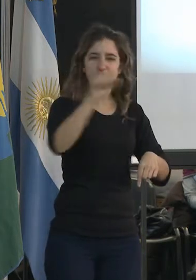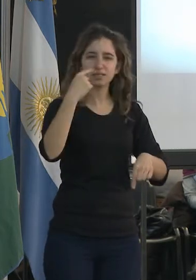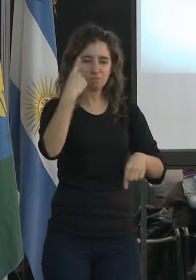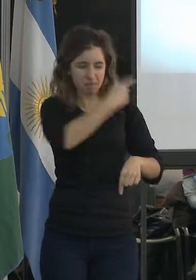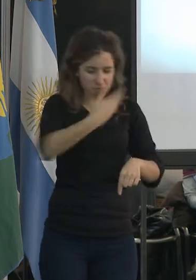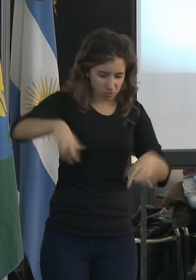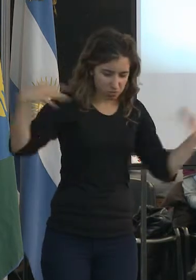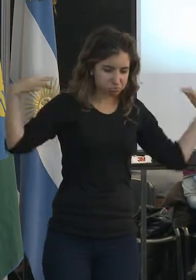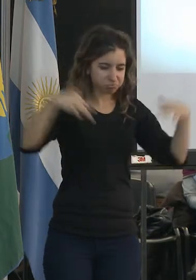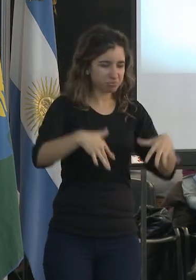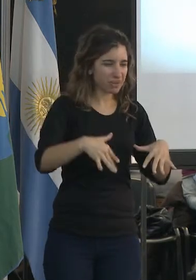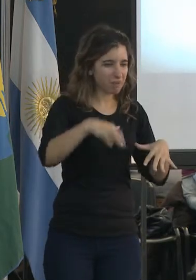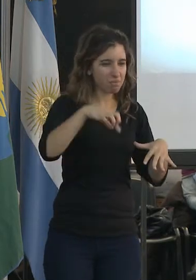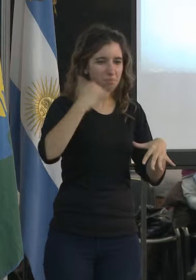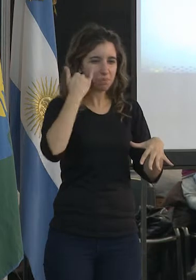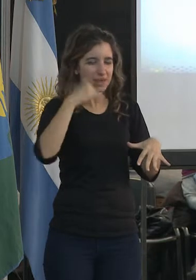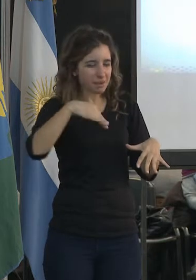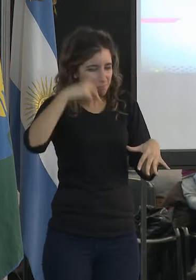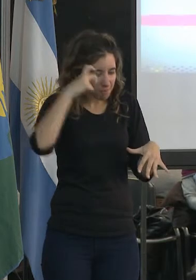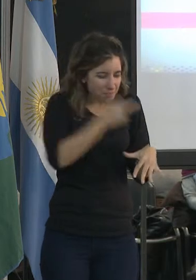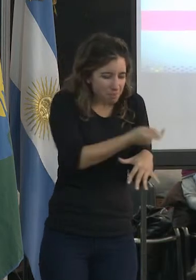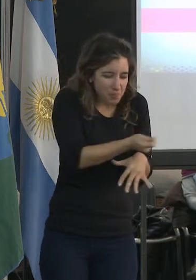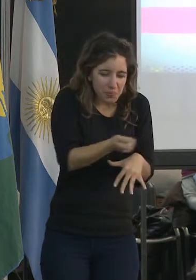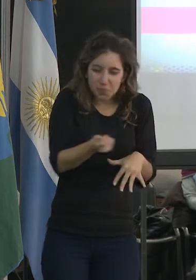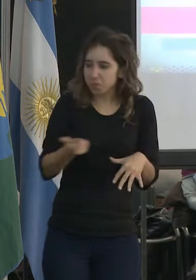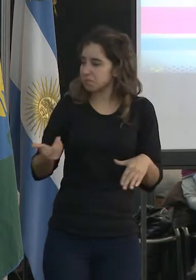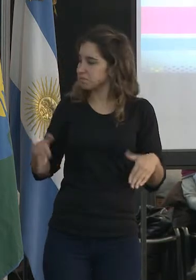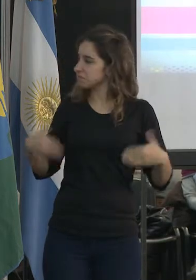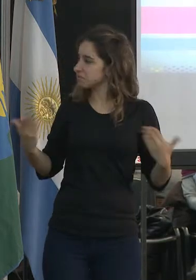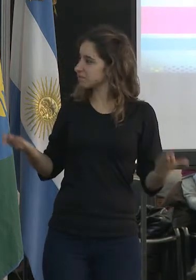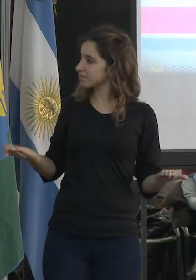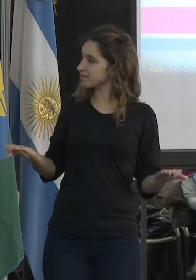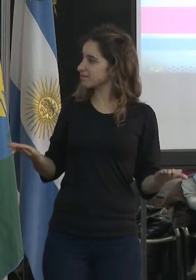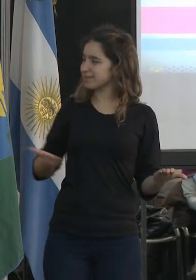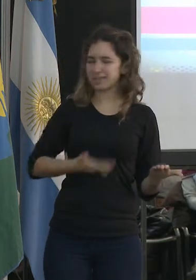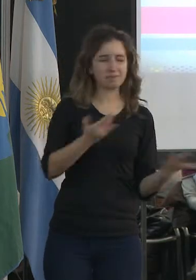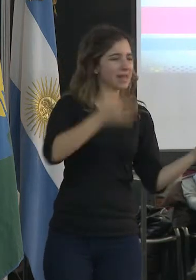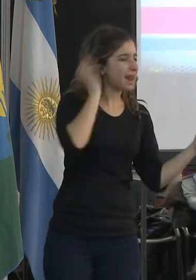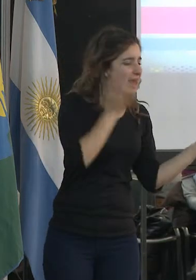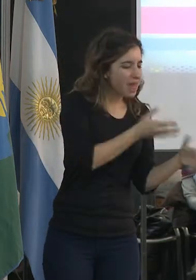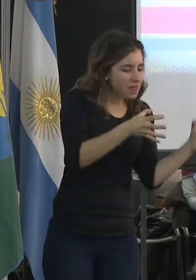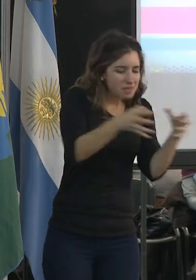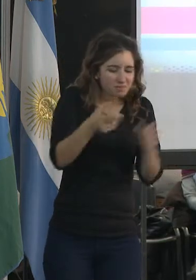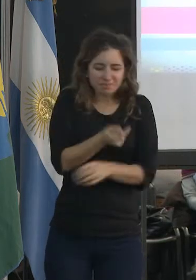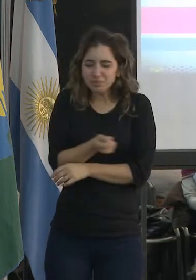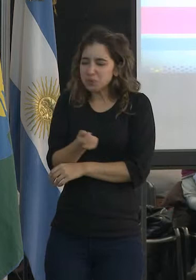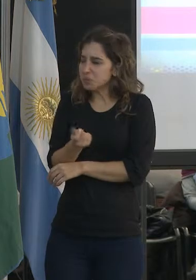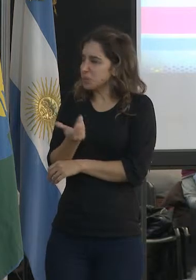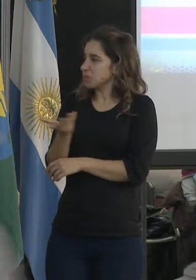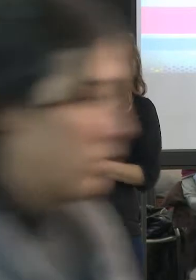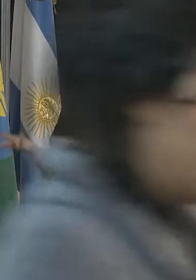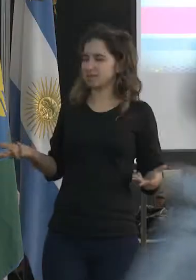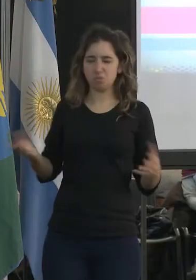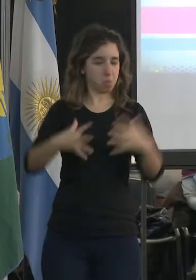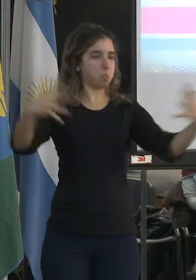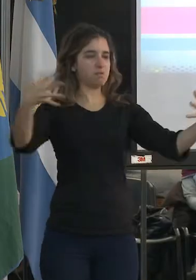tercer sector. En cuanto a que no hay tantas cooperativas. No hay